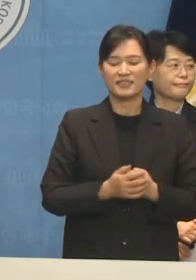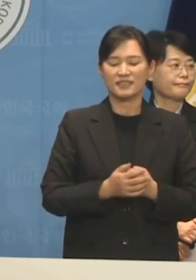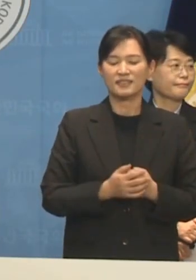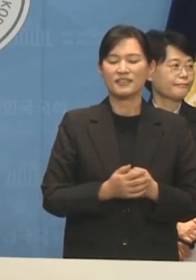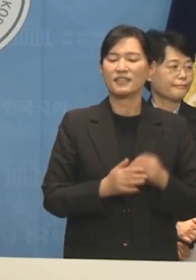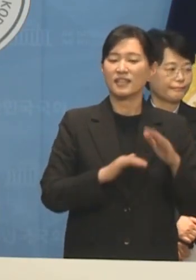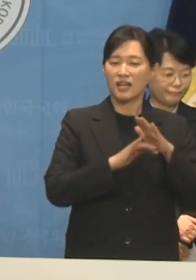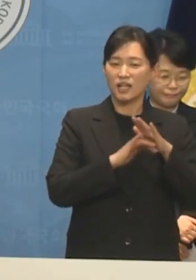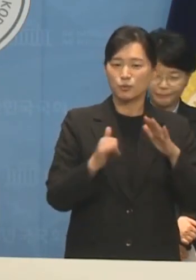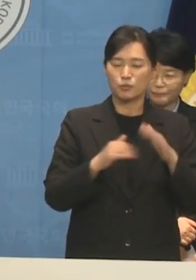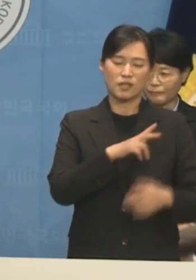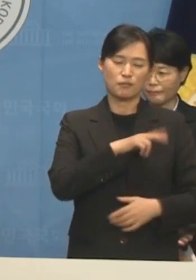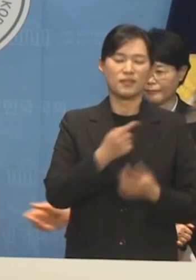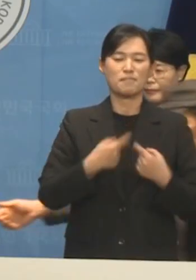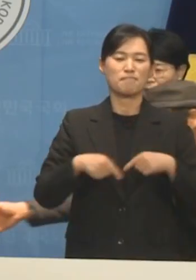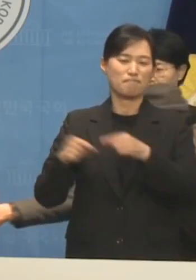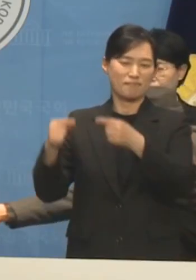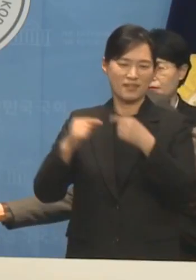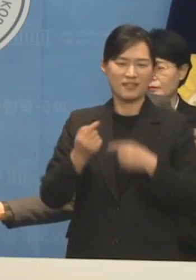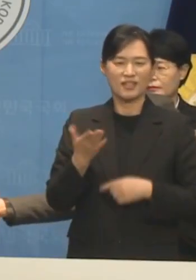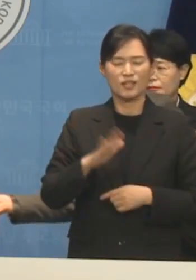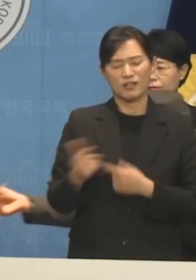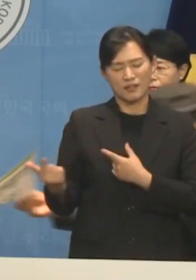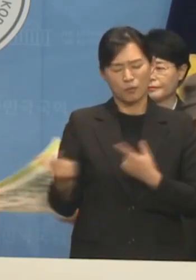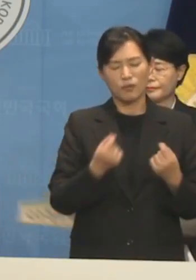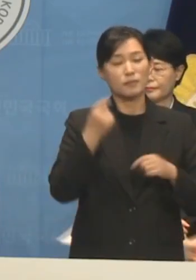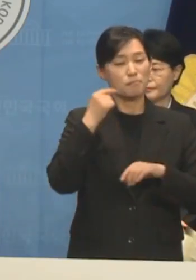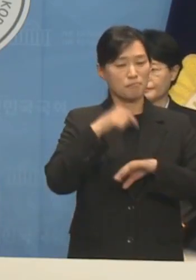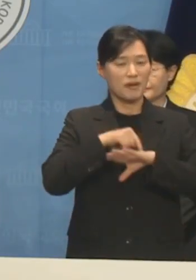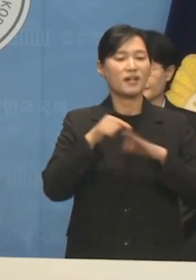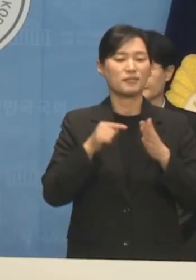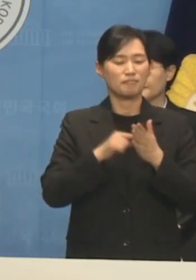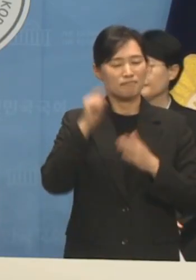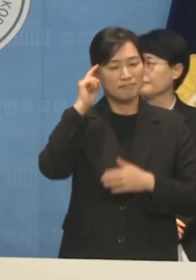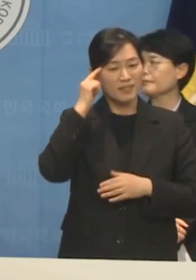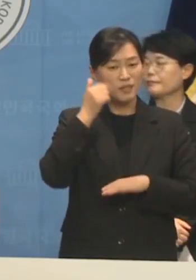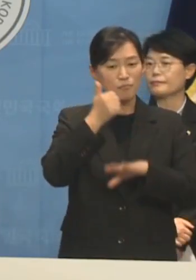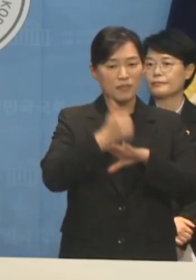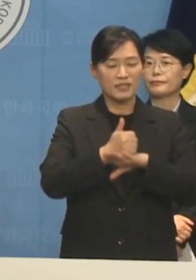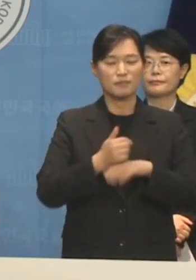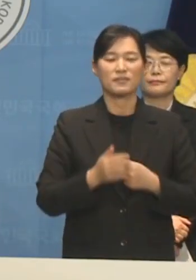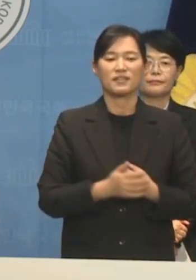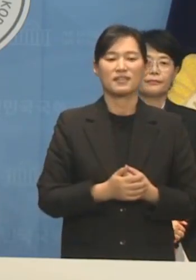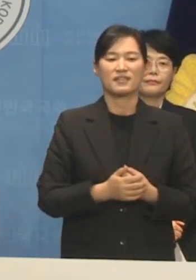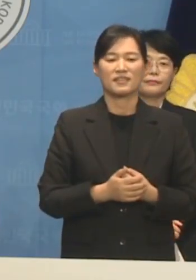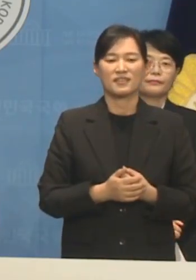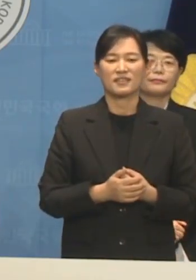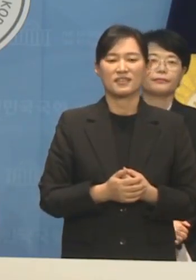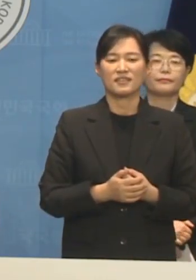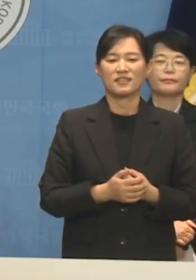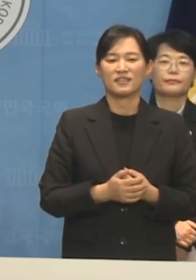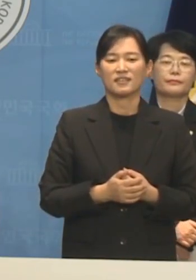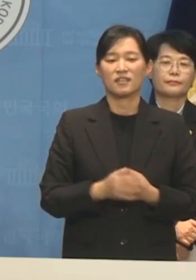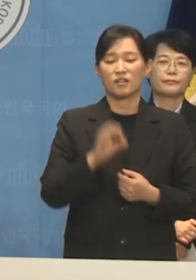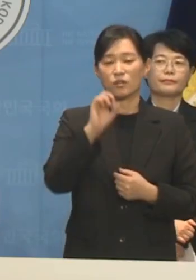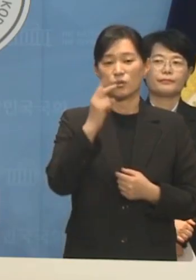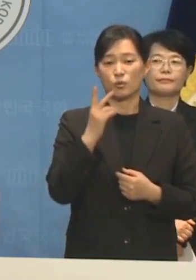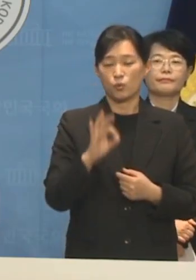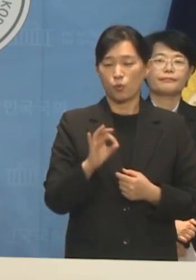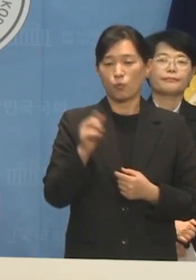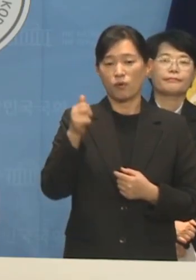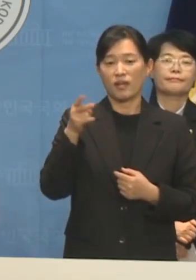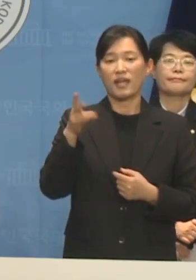유가족들과 의원님들께서 함께 해주셨는데요. 똑같은 마음이라고 생각합니다. 마지막으로 기자회견문은 용해인